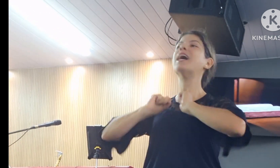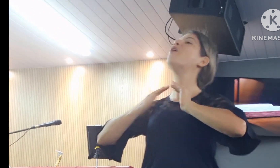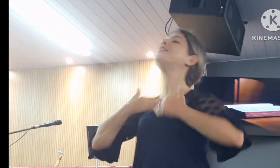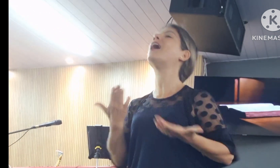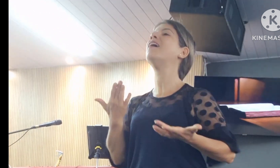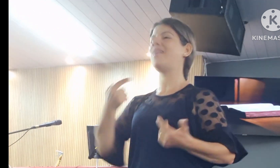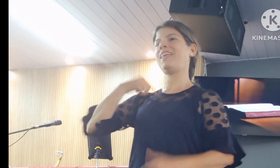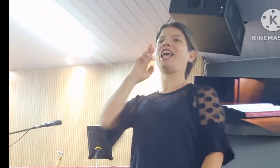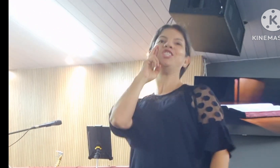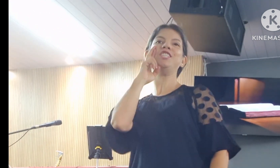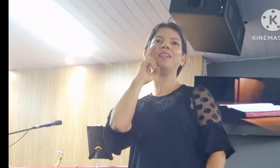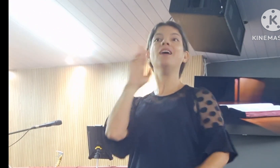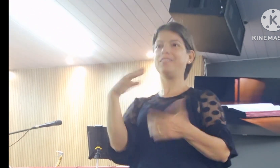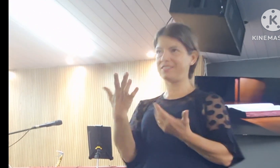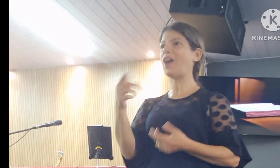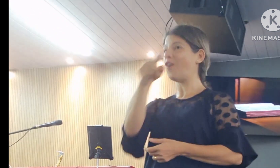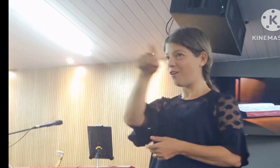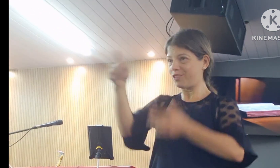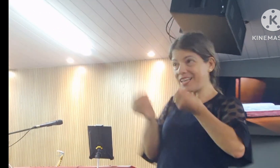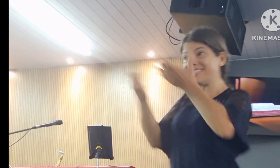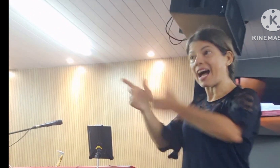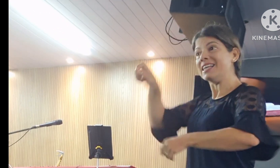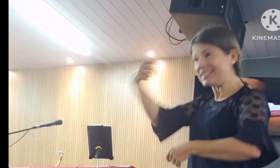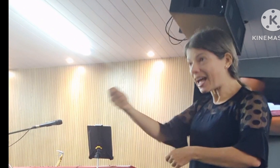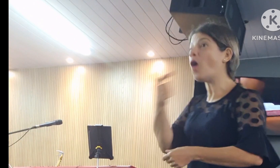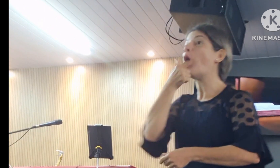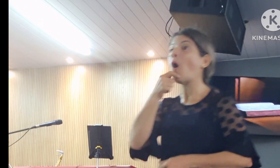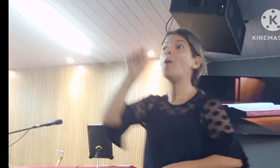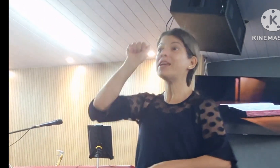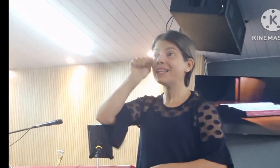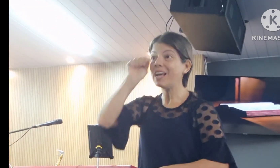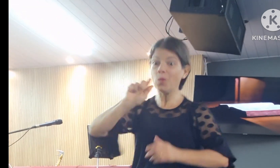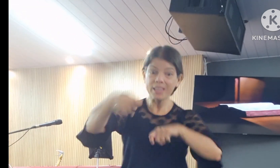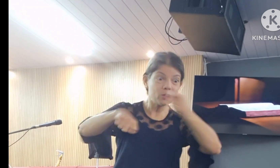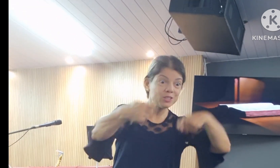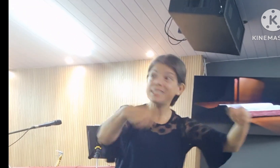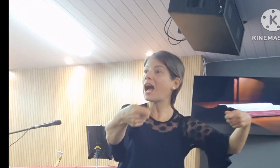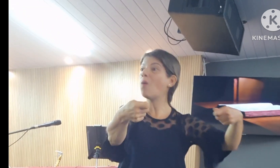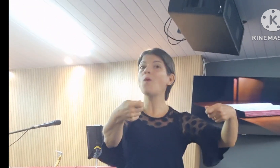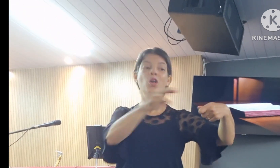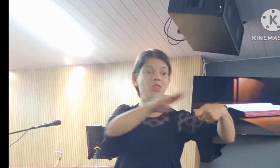ele transformou uma memória de 100% a 10%, no máximo 10%.